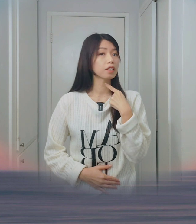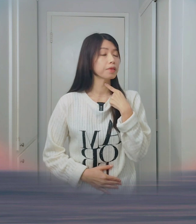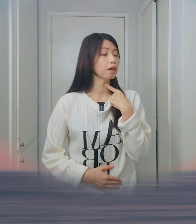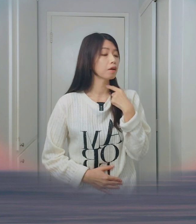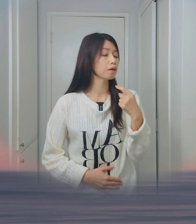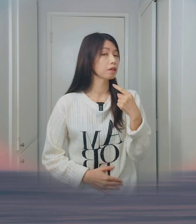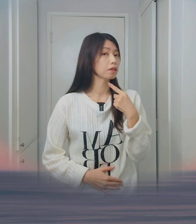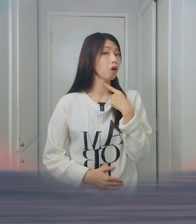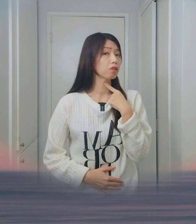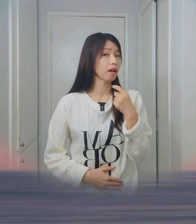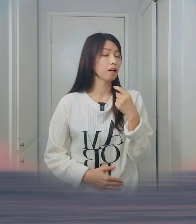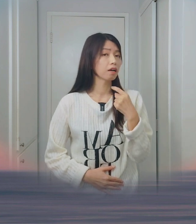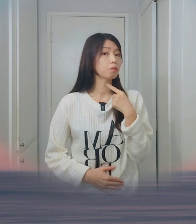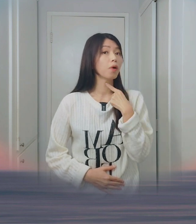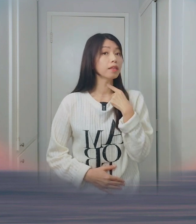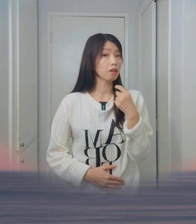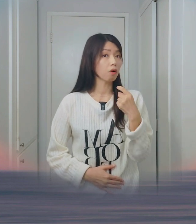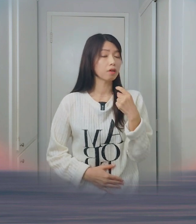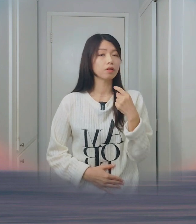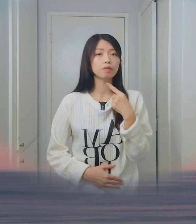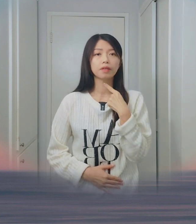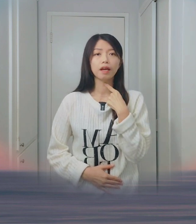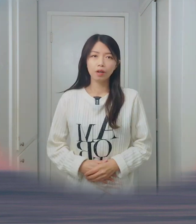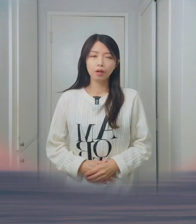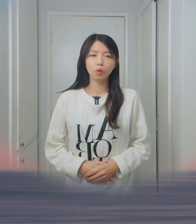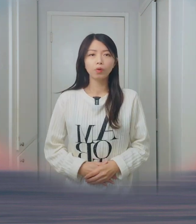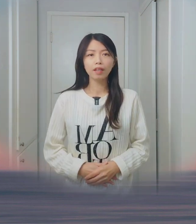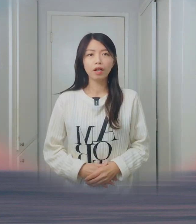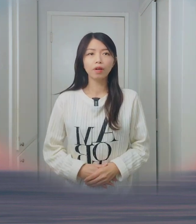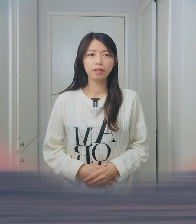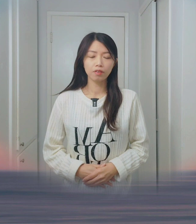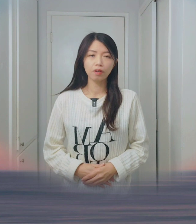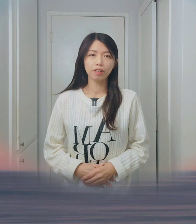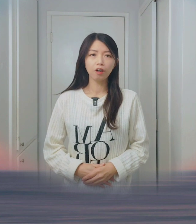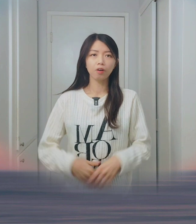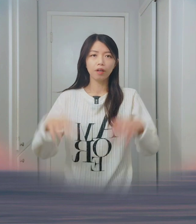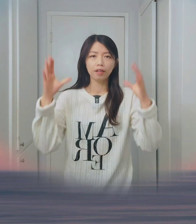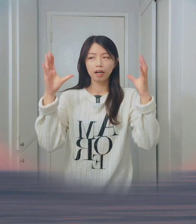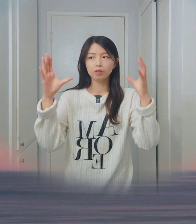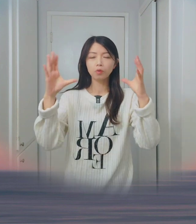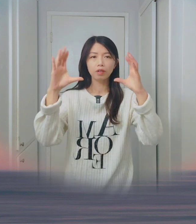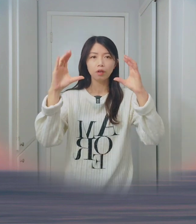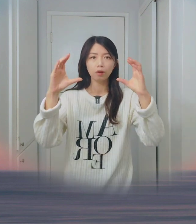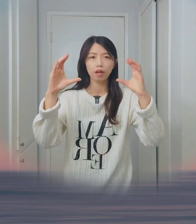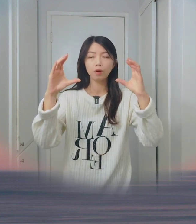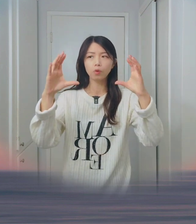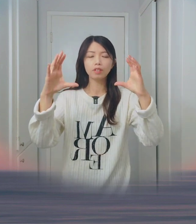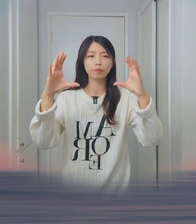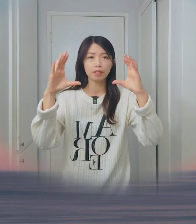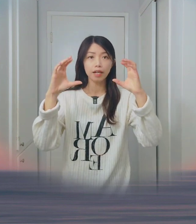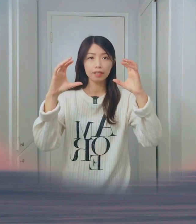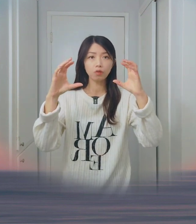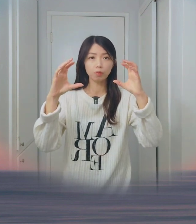찍어낸다고 생각하시면 돼요. 겪다, 뭐뭐 한 적 이런 뜻입니다. 고난이라고 한 뜻의 수어는요. 양손을 이렇게